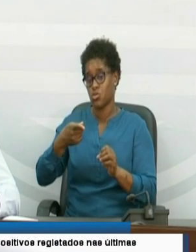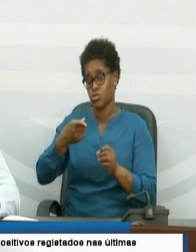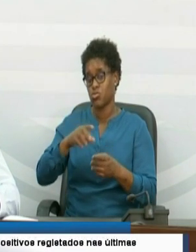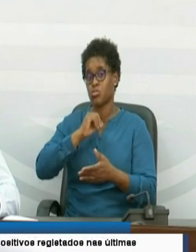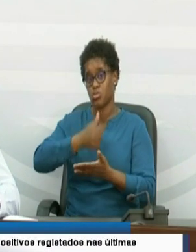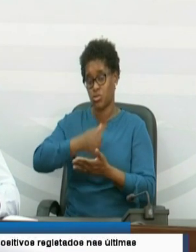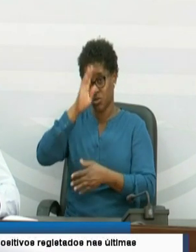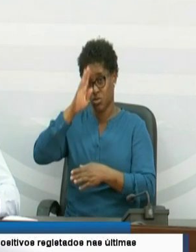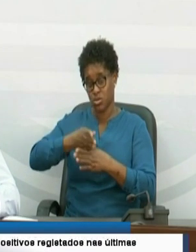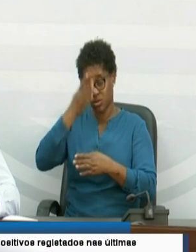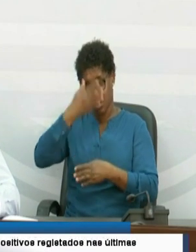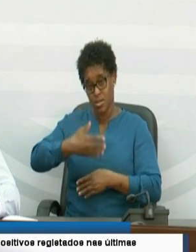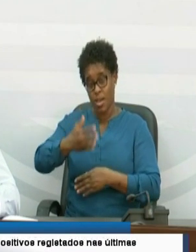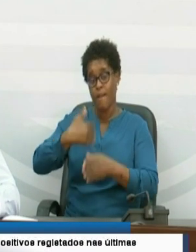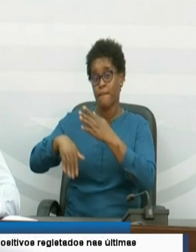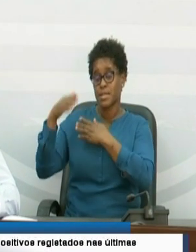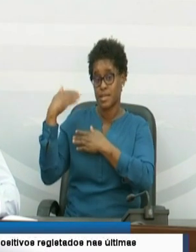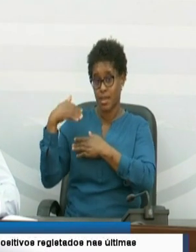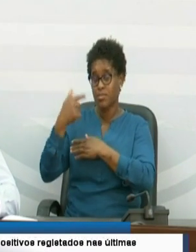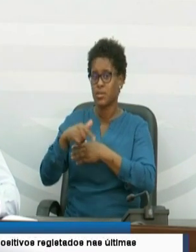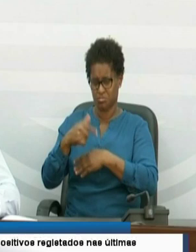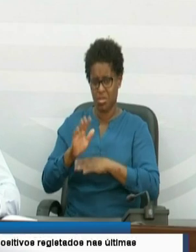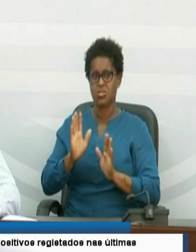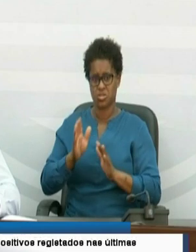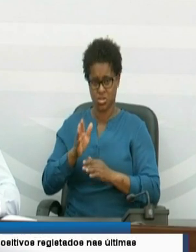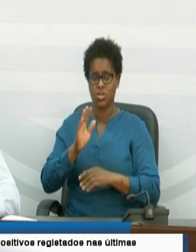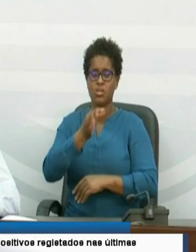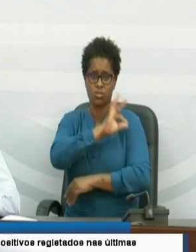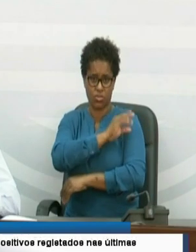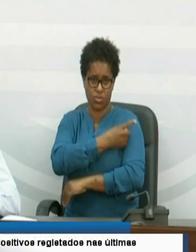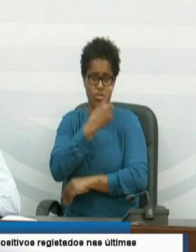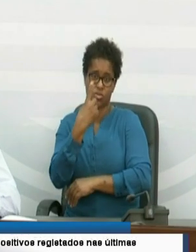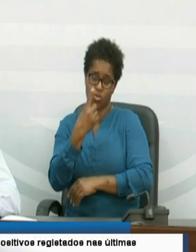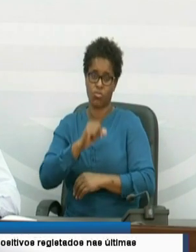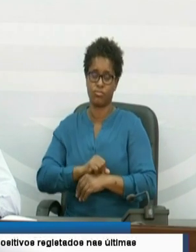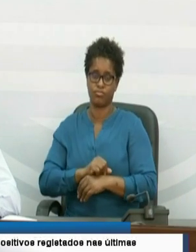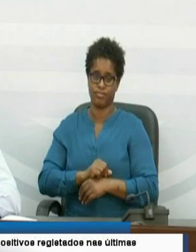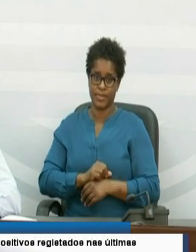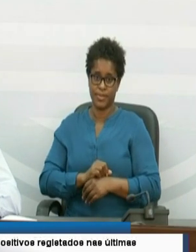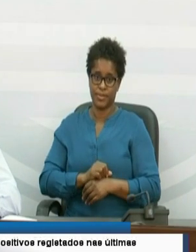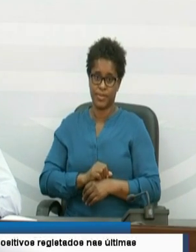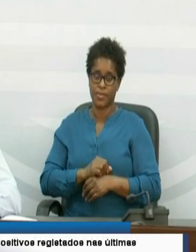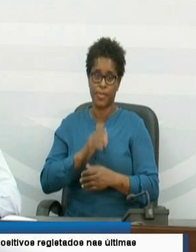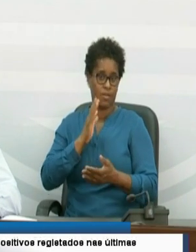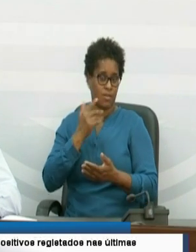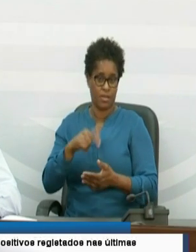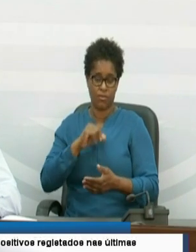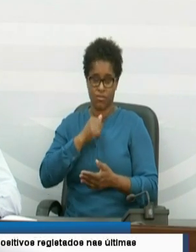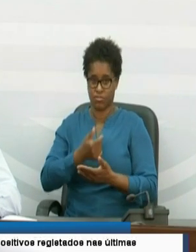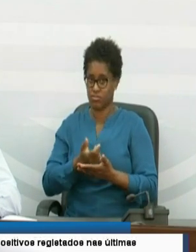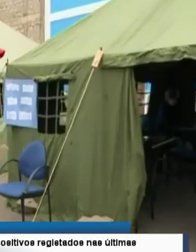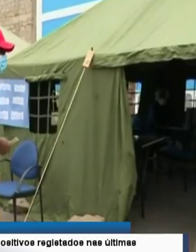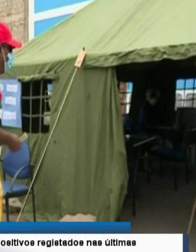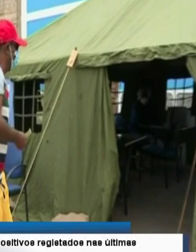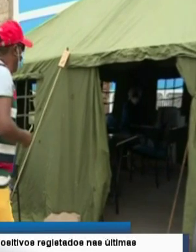nesta semana passada tinham recebido apenas uma dose de vacina. Para o Diretor Nacional de Saúde,